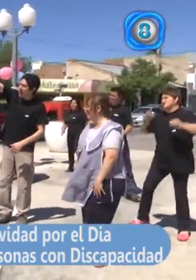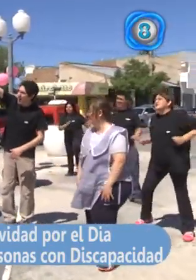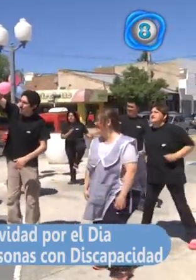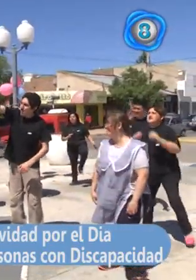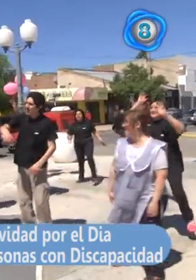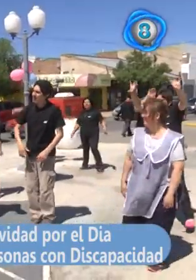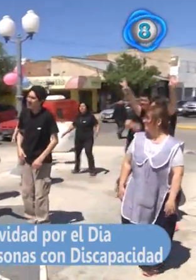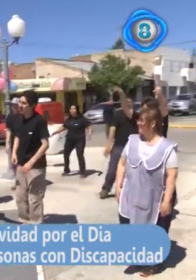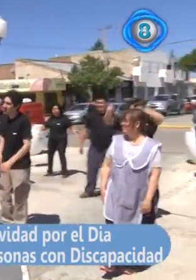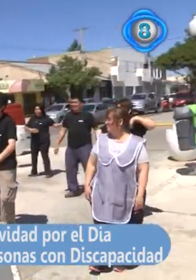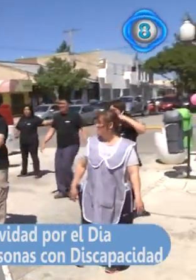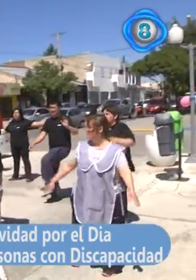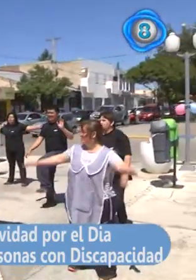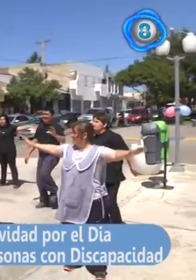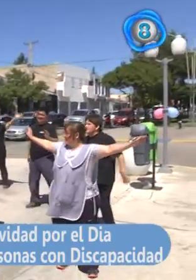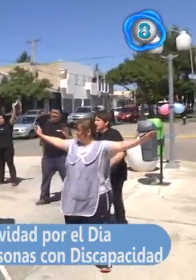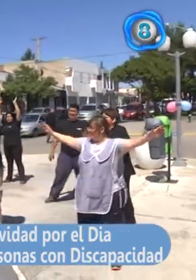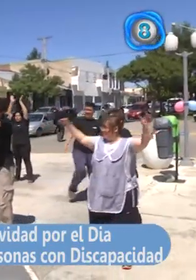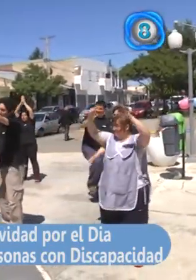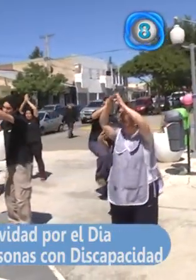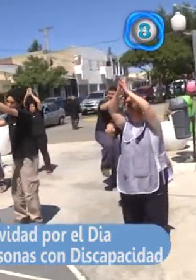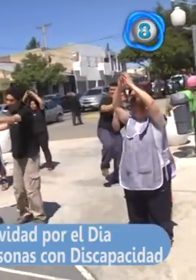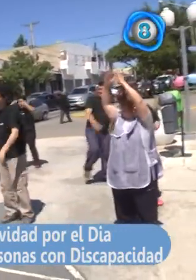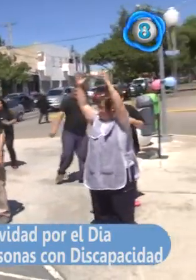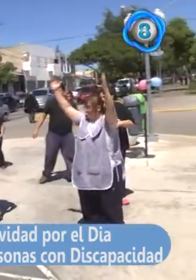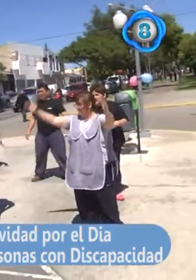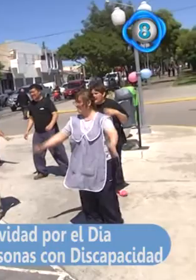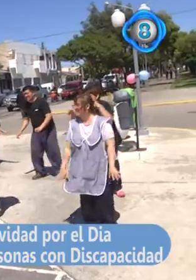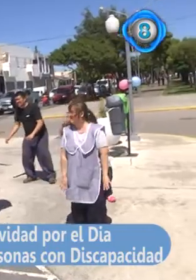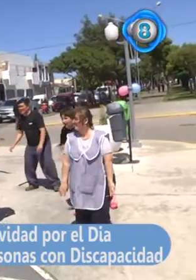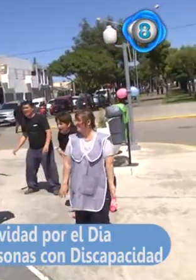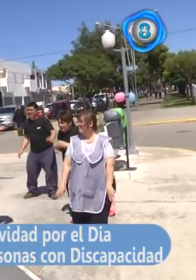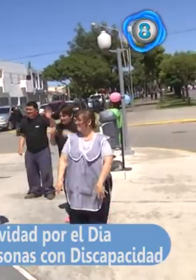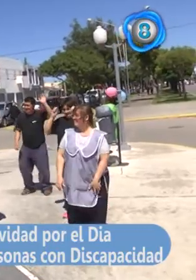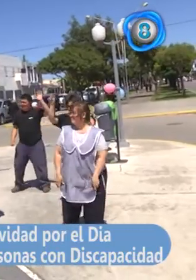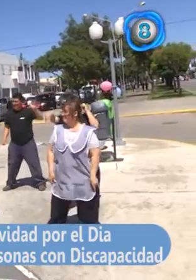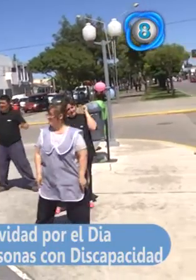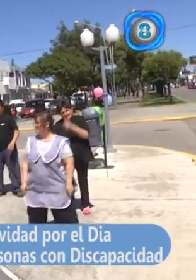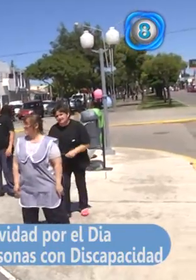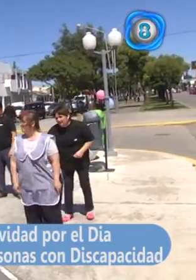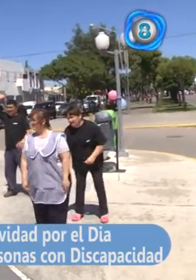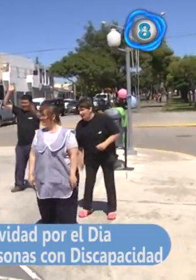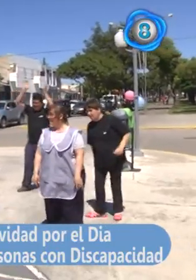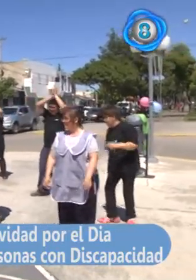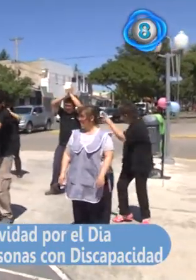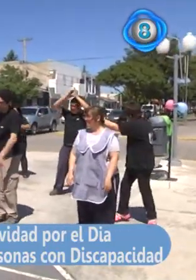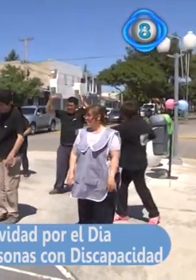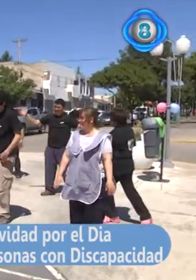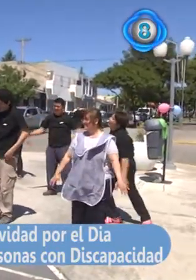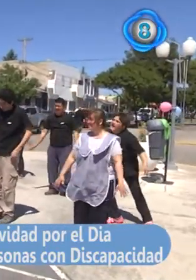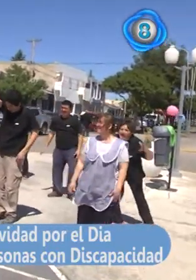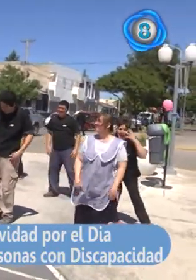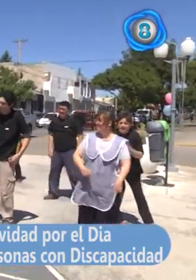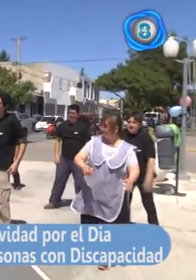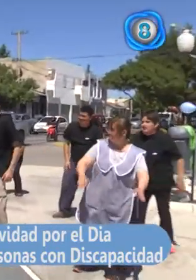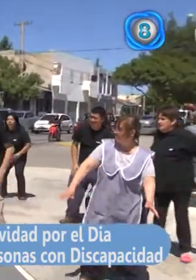día debido a que se sancionó la ley en el año 2000, la ley 25.346, donde hace referencia